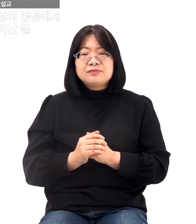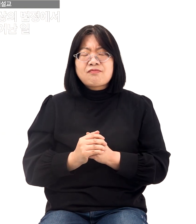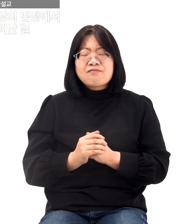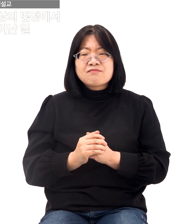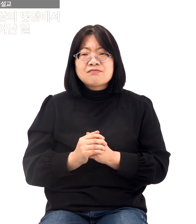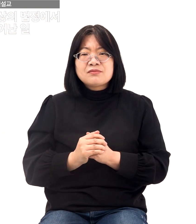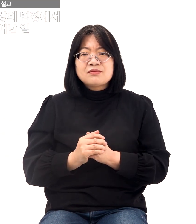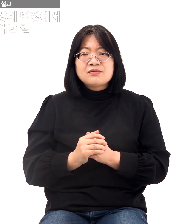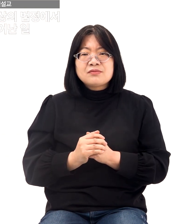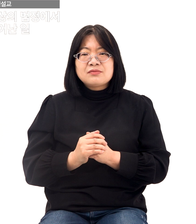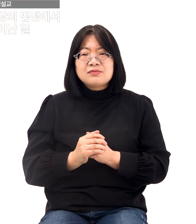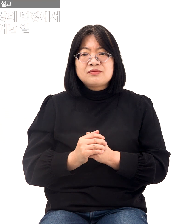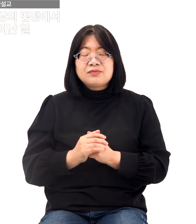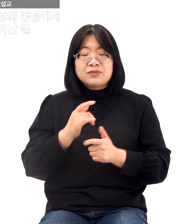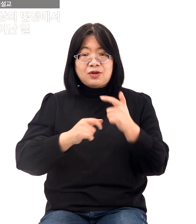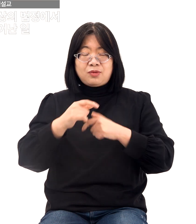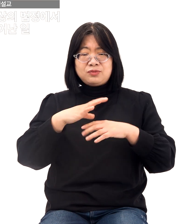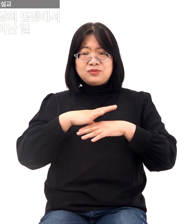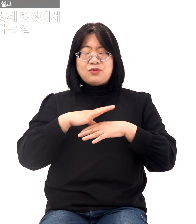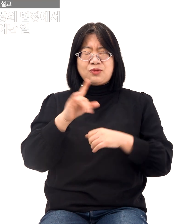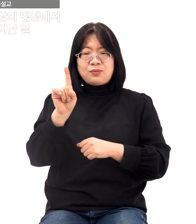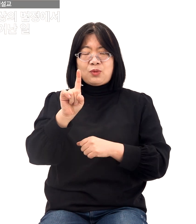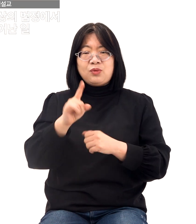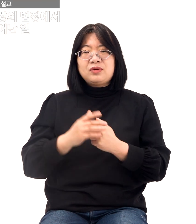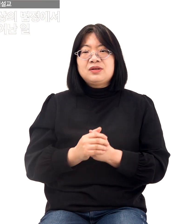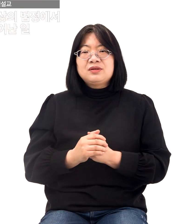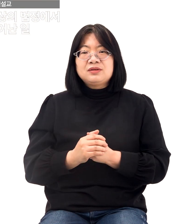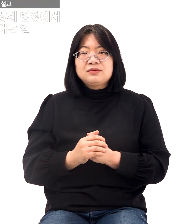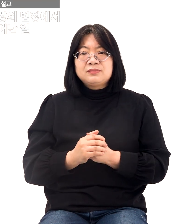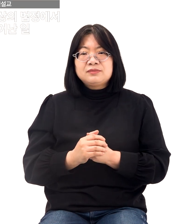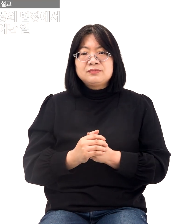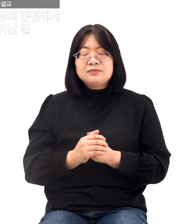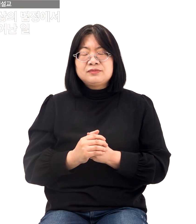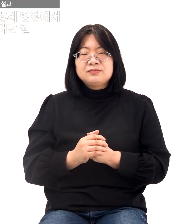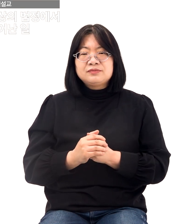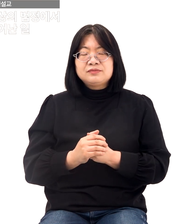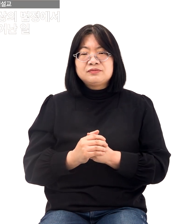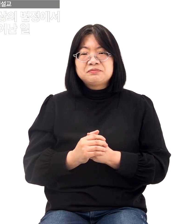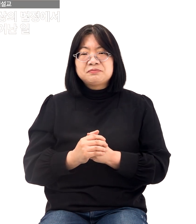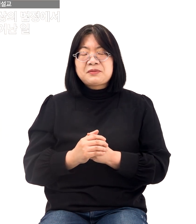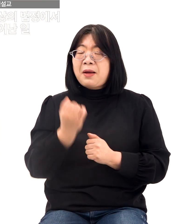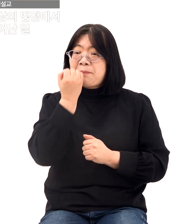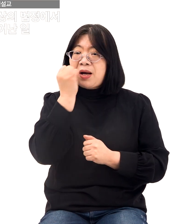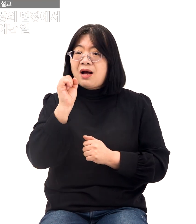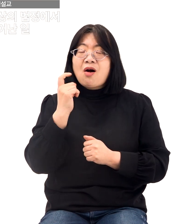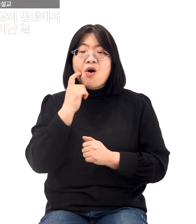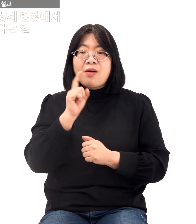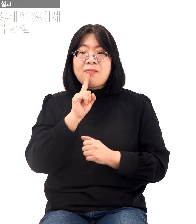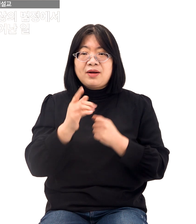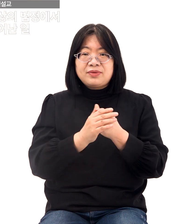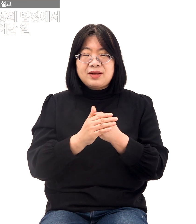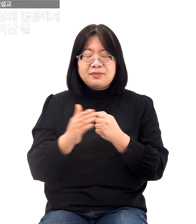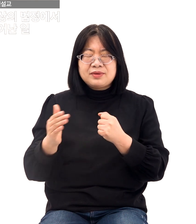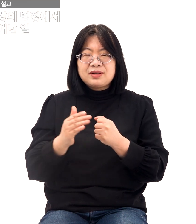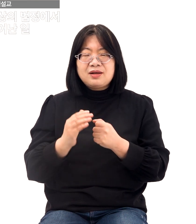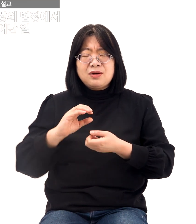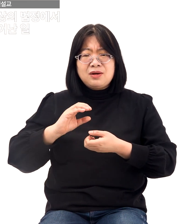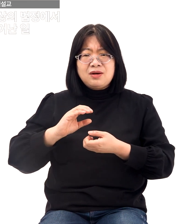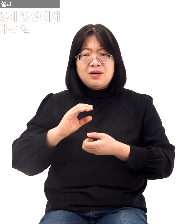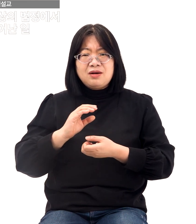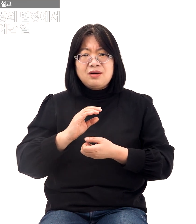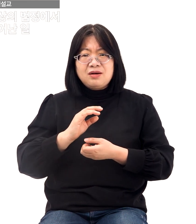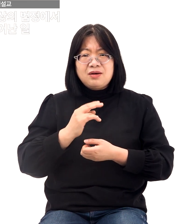그런데 더 무서운 게 뭐냐 하면 그건 뭐 워낙 뻔한 거짓말이니까 없는 얘기를